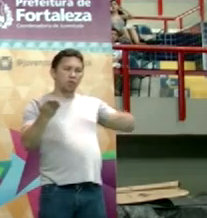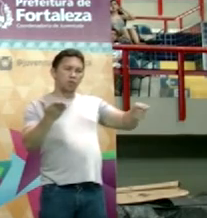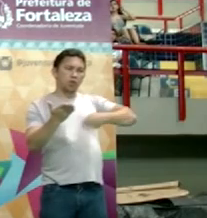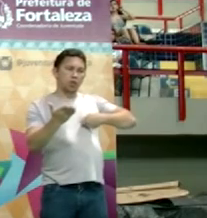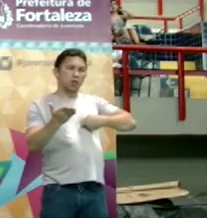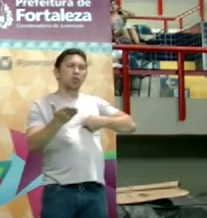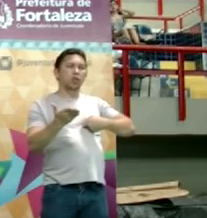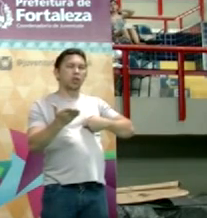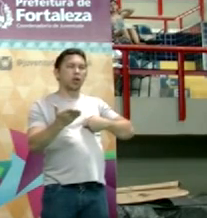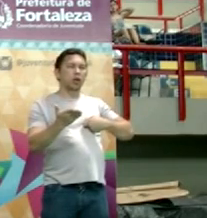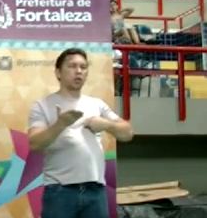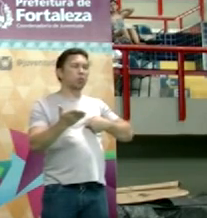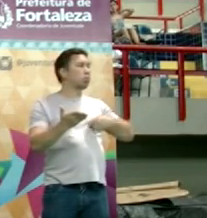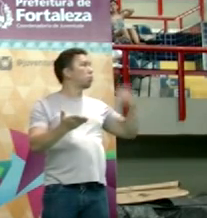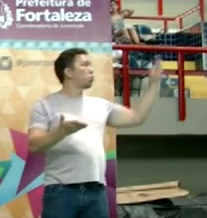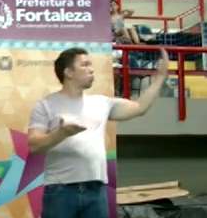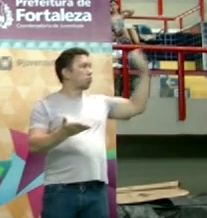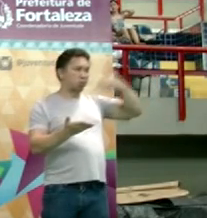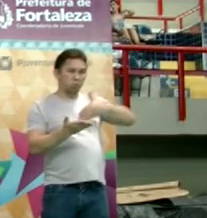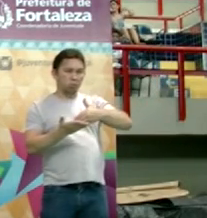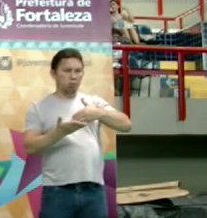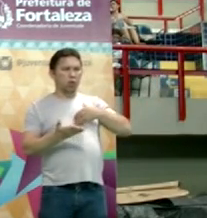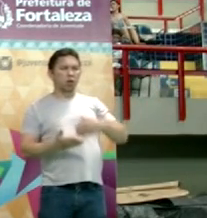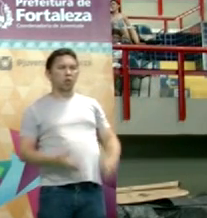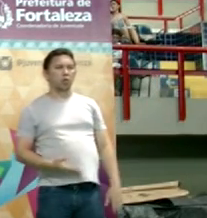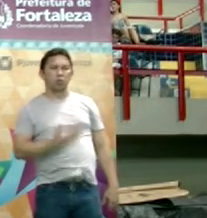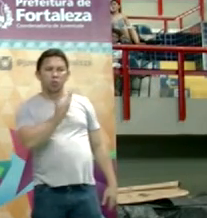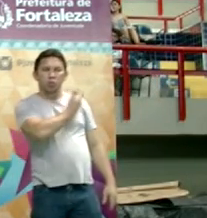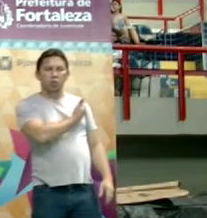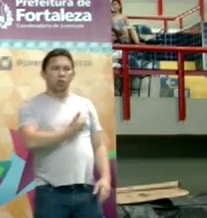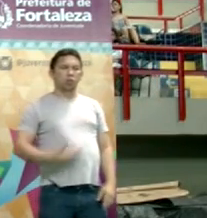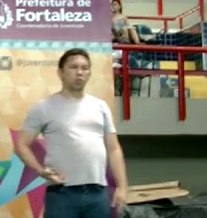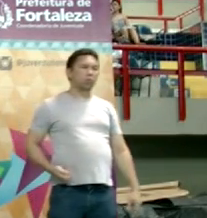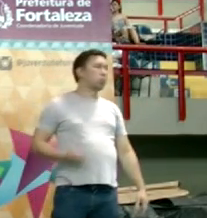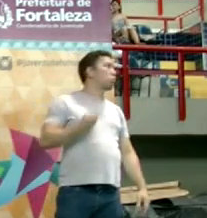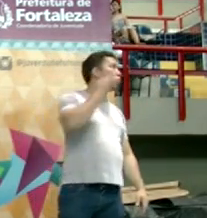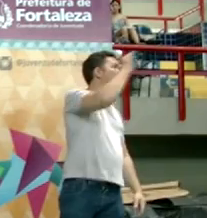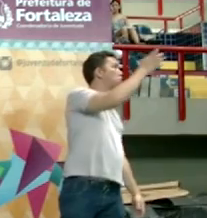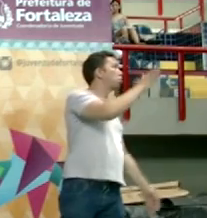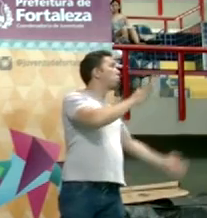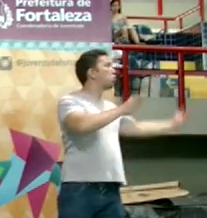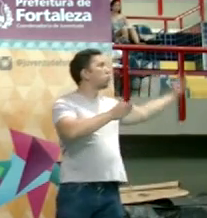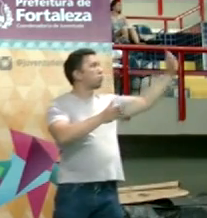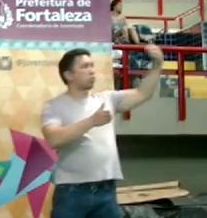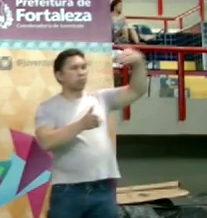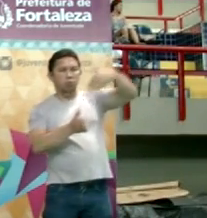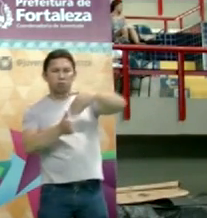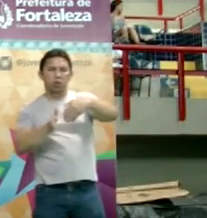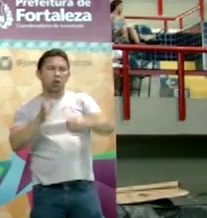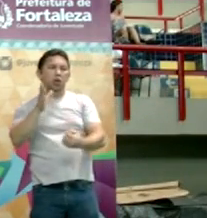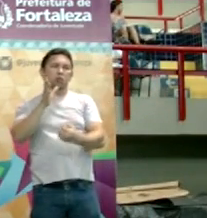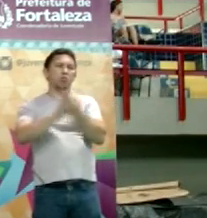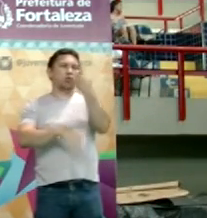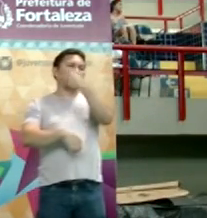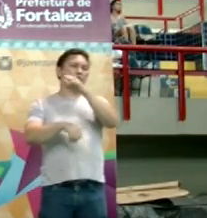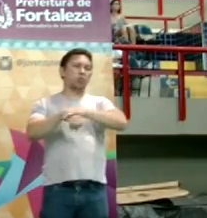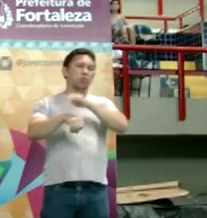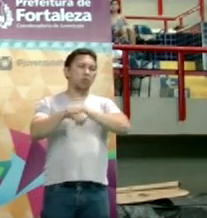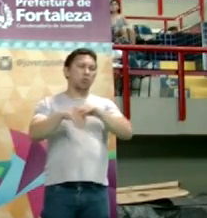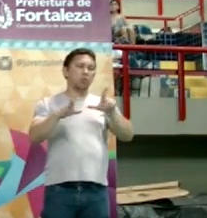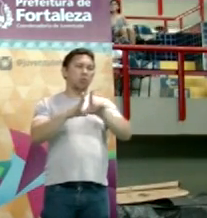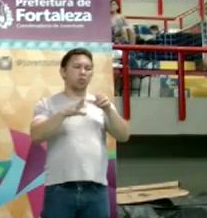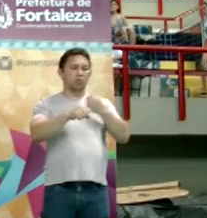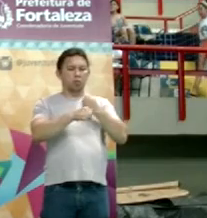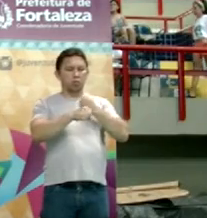de imigração. Eles vinham para cá com tudo pago pelo governo. Chegando aqui, eles iam montar seu próprio negócio e teriam